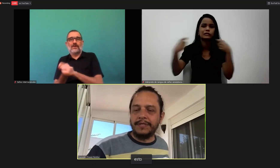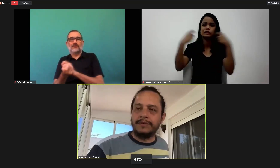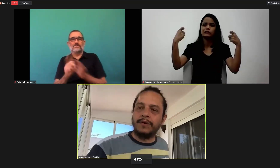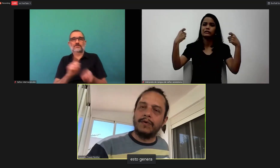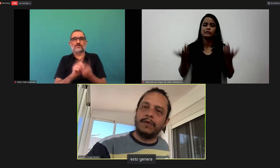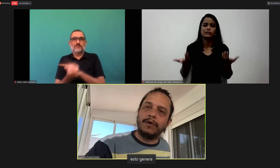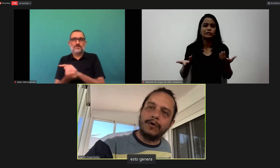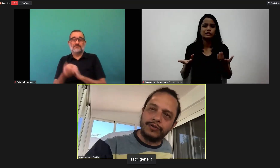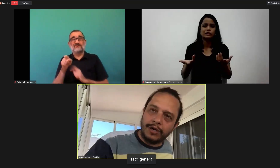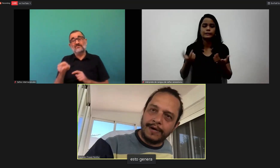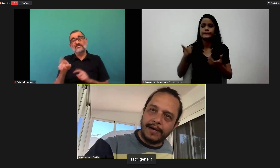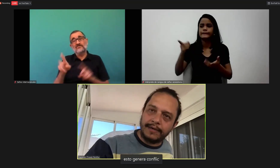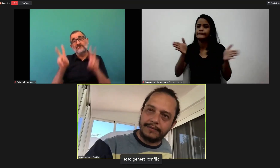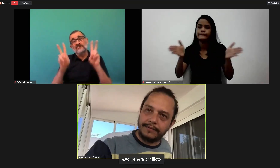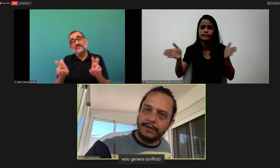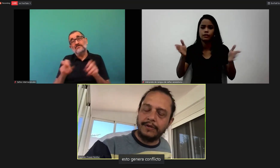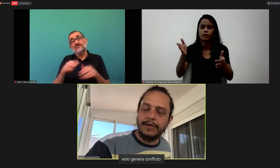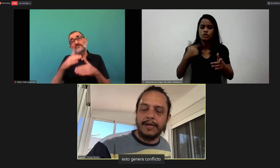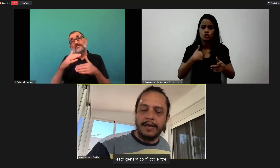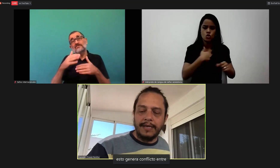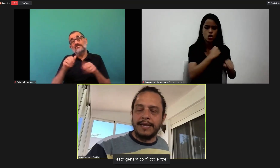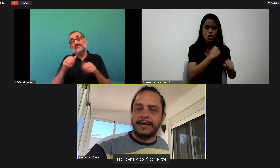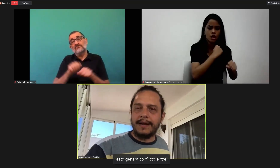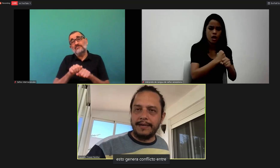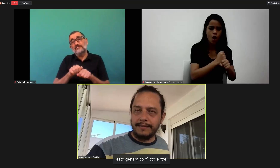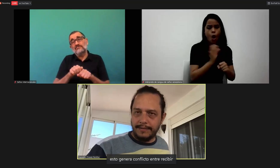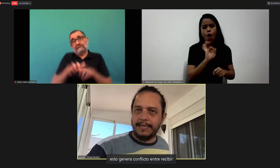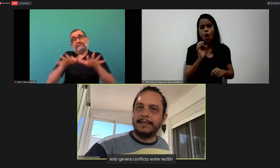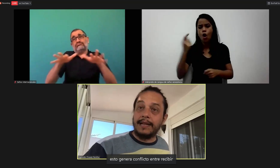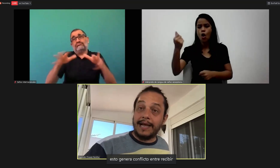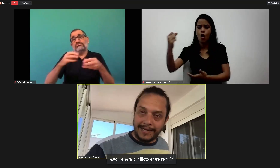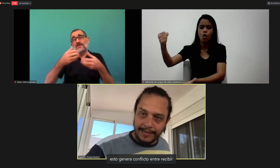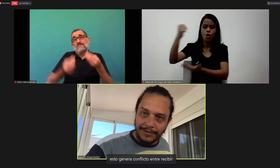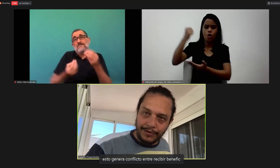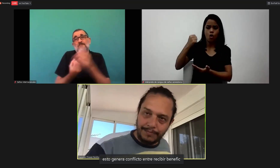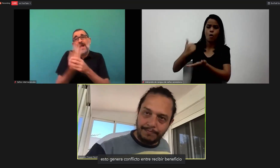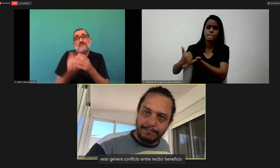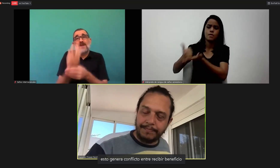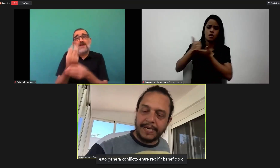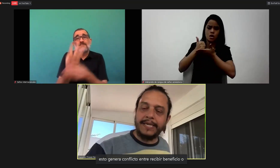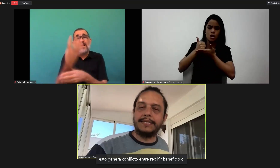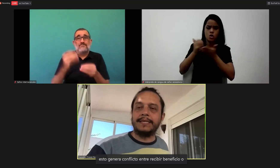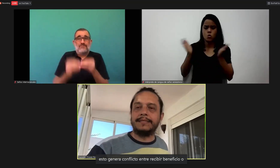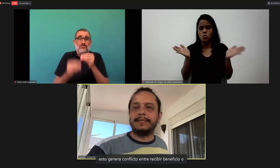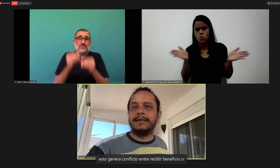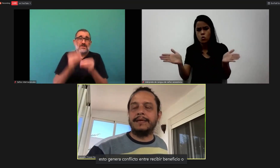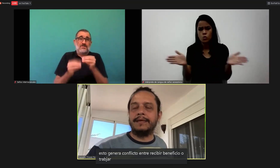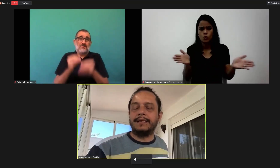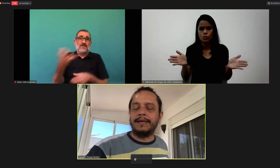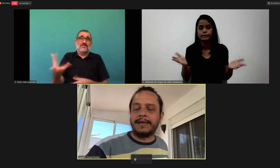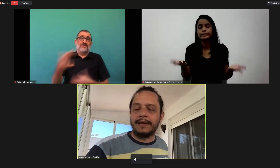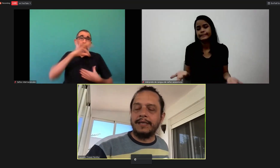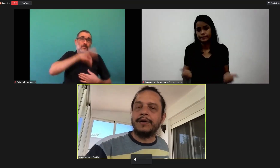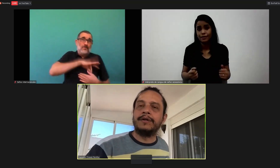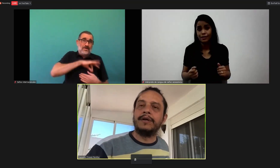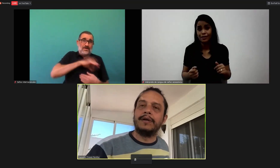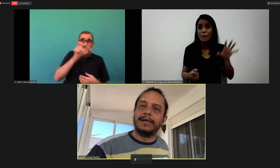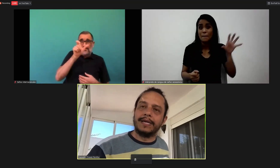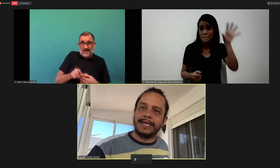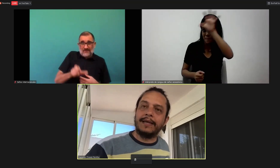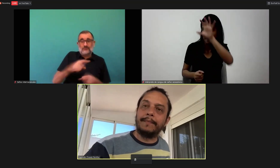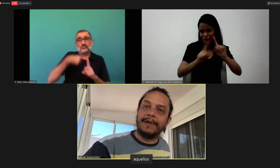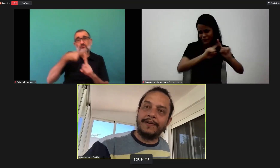un beneficio o trabajar, ¿no? Y acá, aquellos países en la